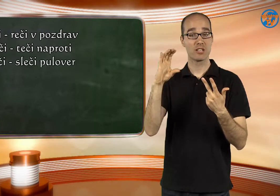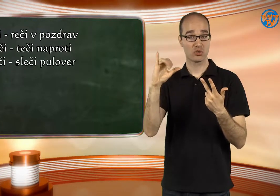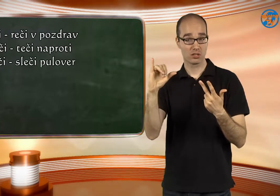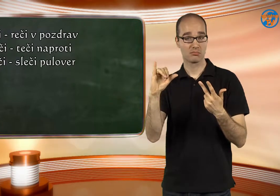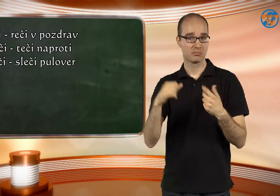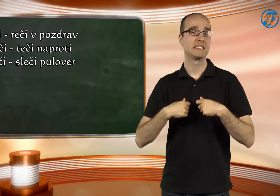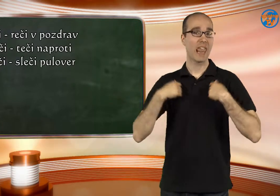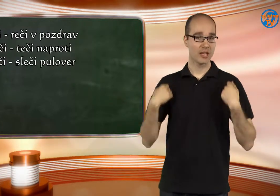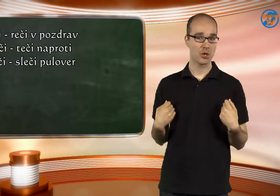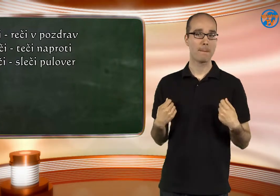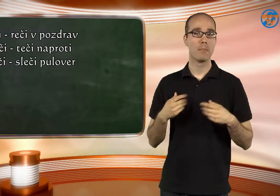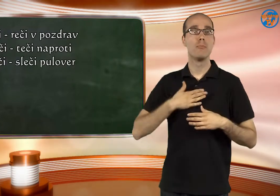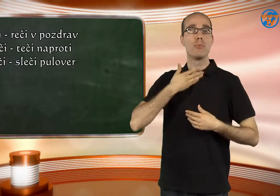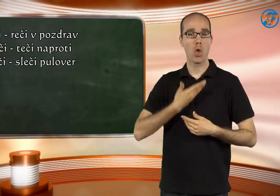Sleči, sleči pulover.